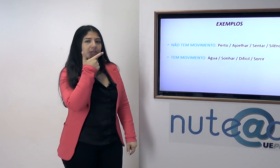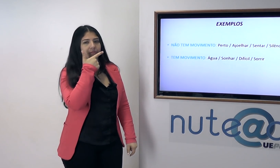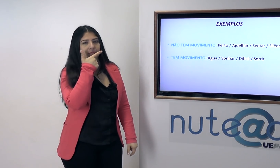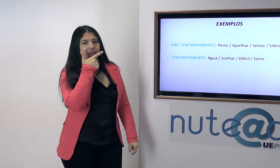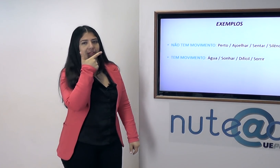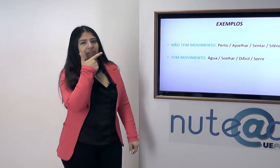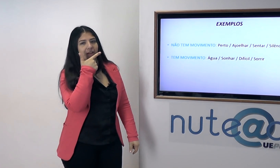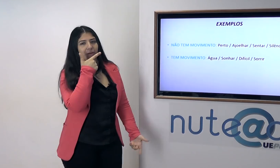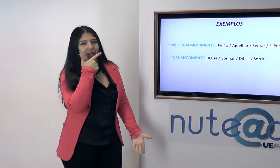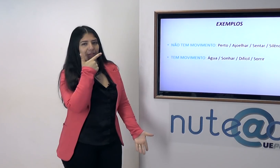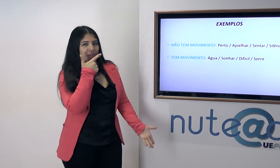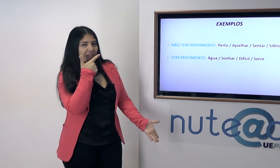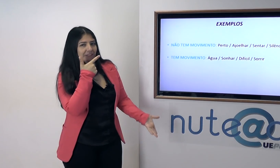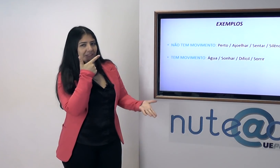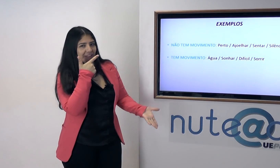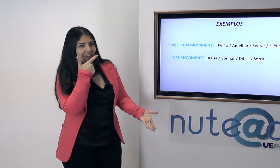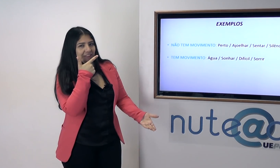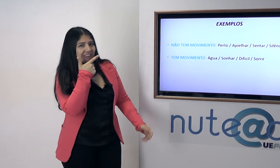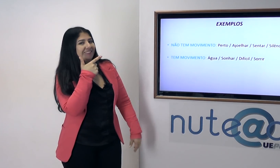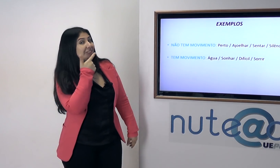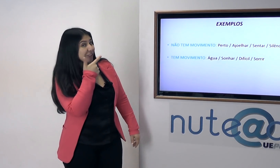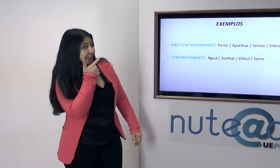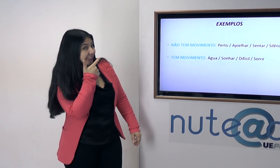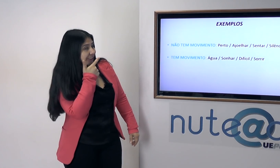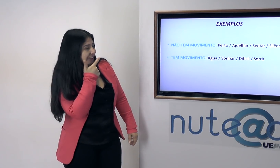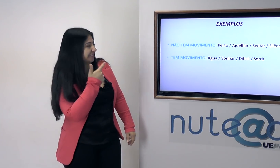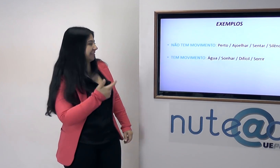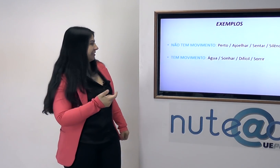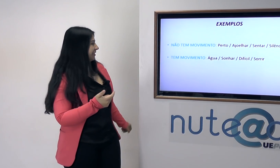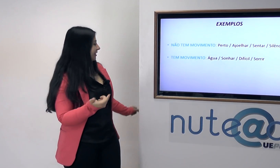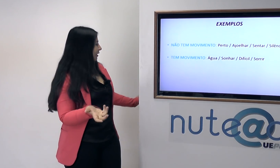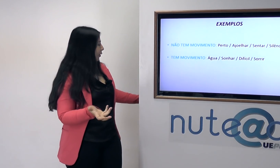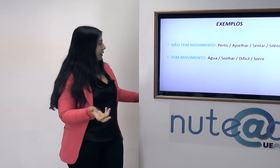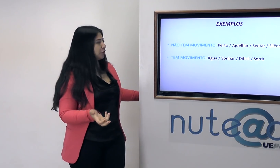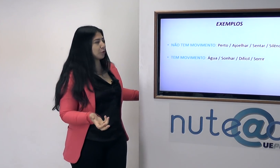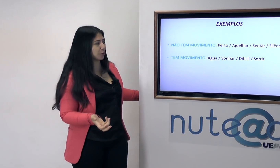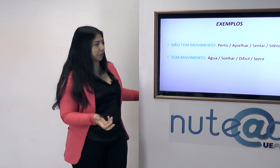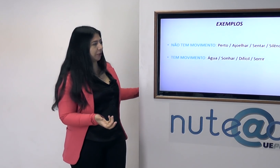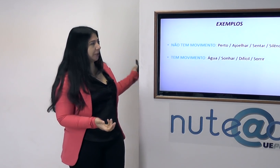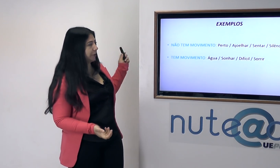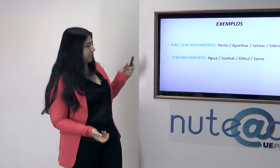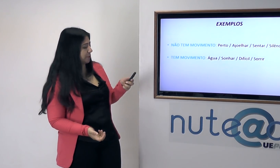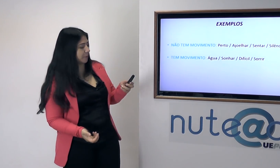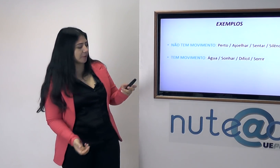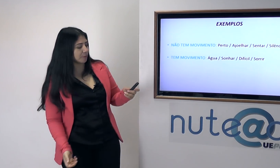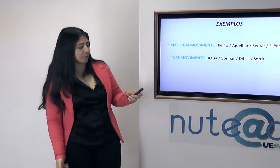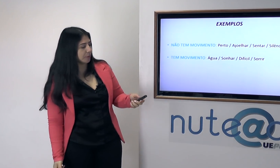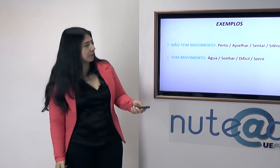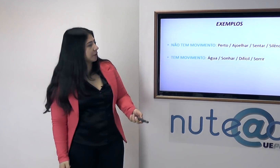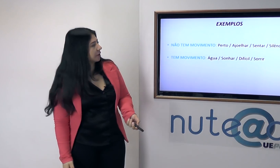sorrir e ficar com a cara fechada, tá? Sorrir. Literalmente sorrir em libras mesmo.